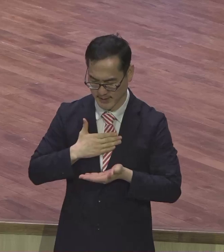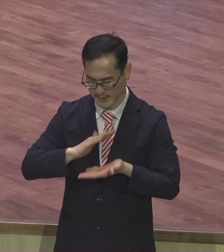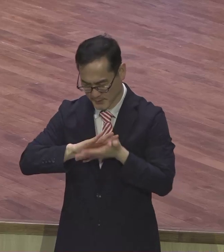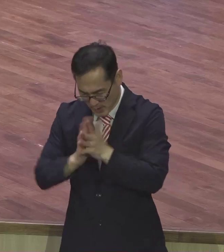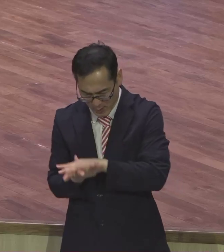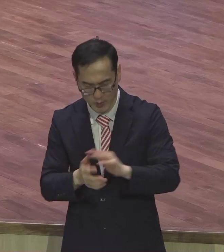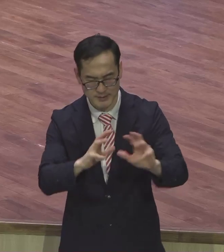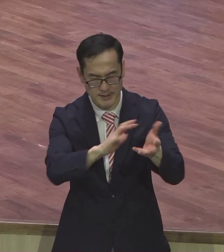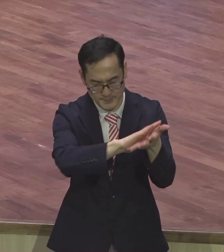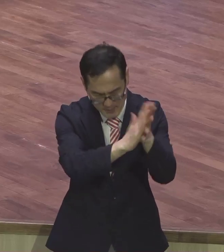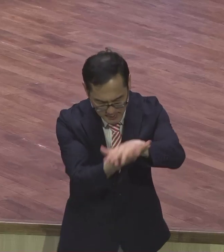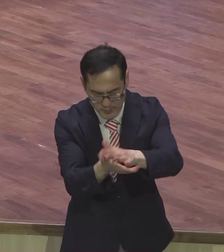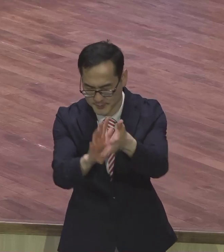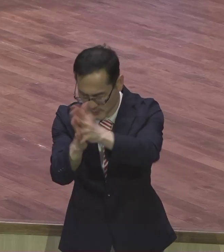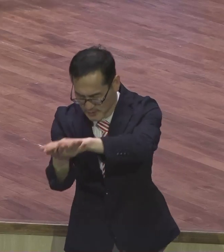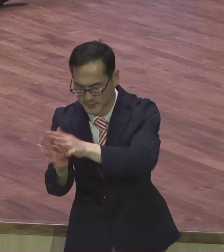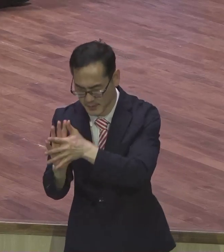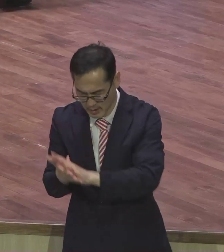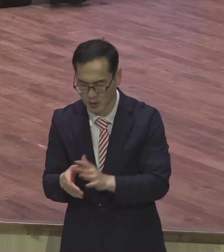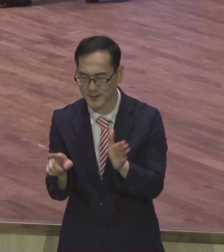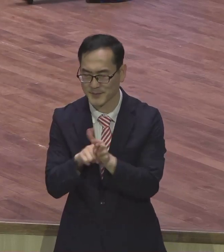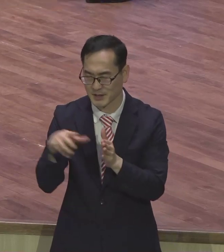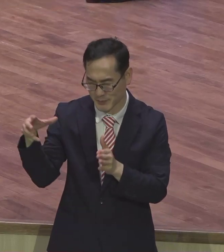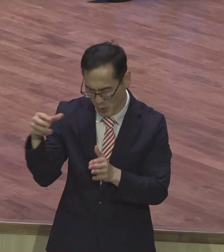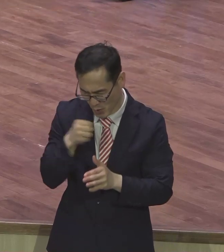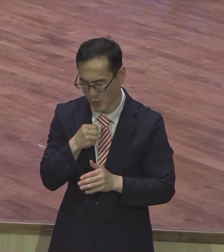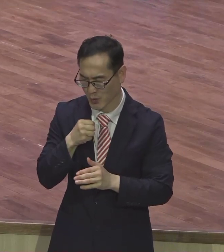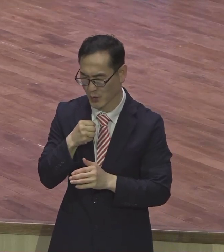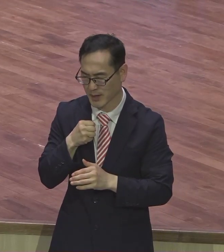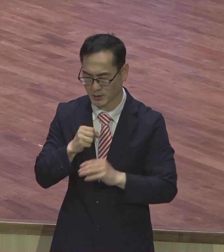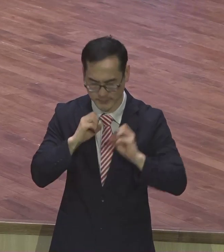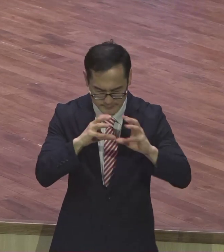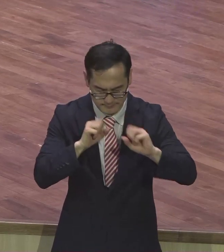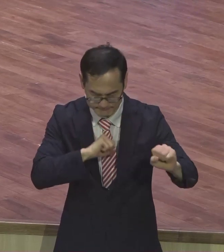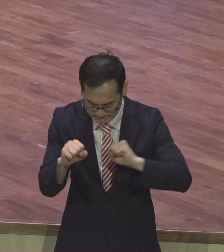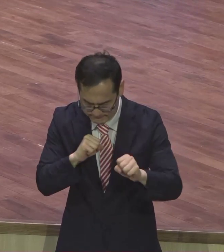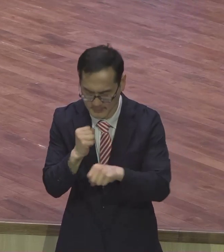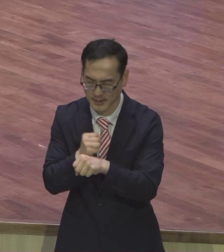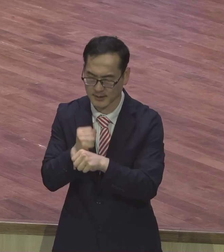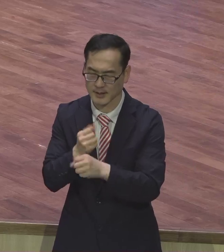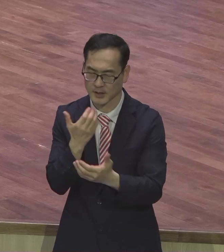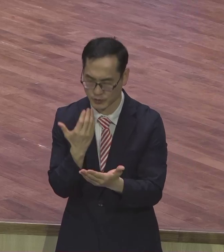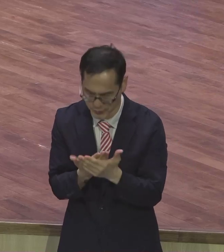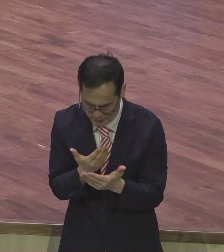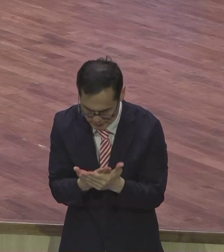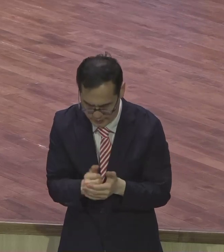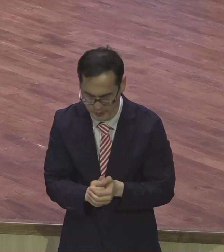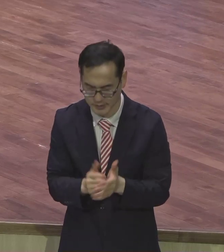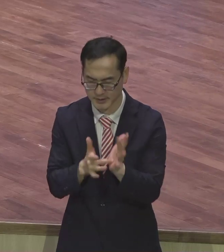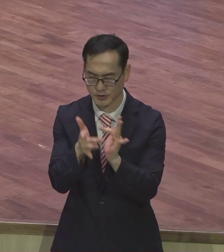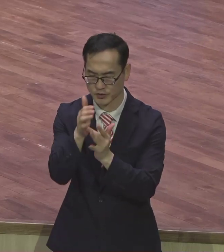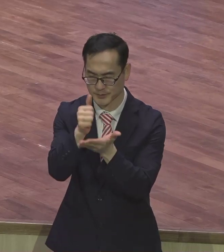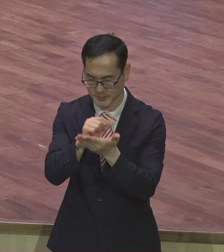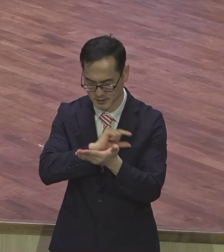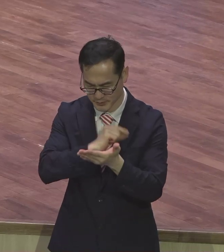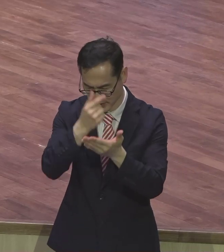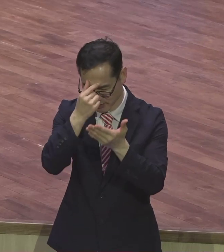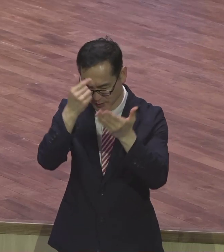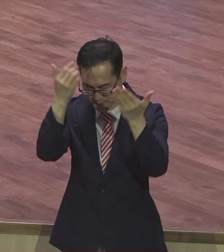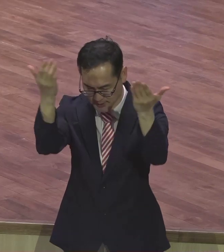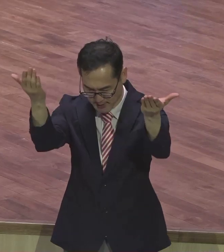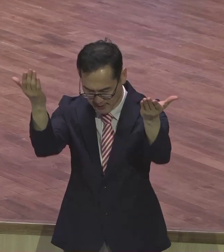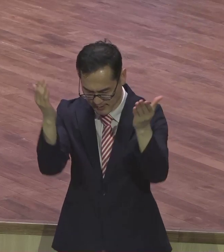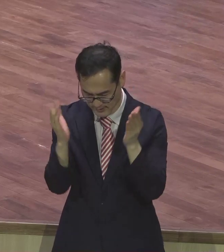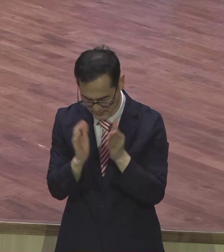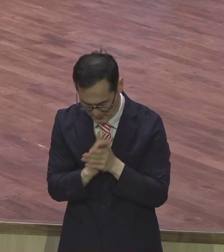세상을 바꿀 줄 믿고 모두 다 믿음으로 도전하는 믿음의 사람들이 되게 도와 주옵사사 예수 전 받들어 기도합니다